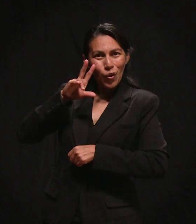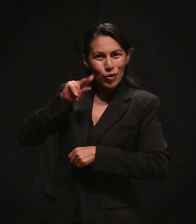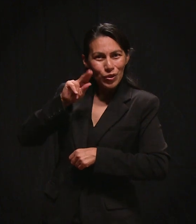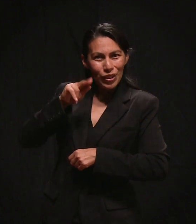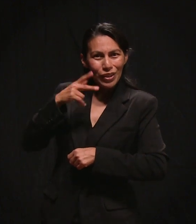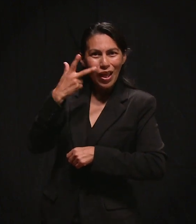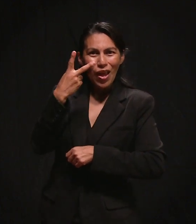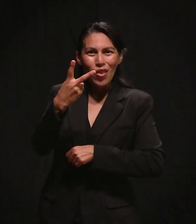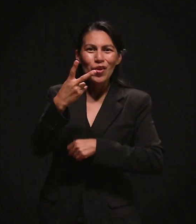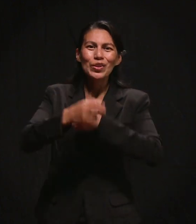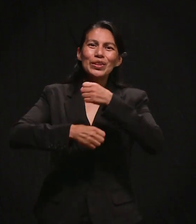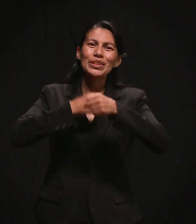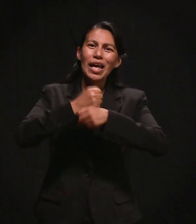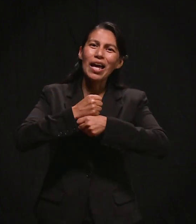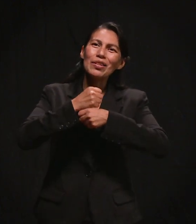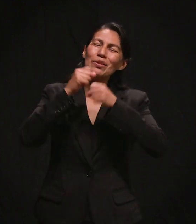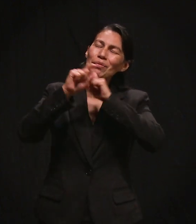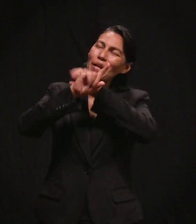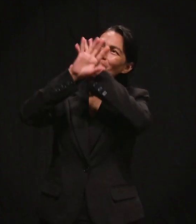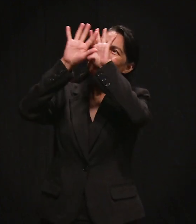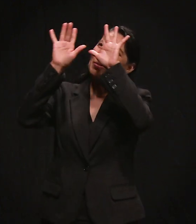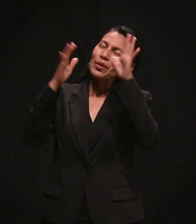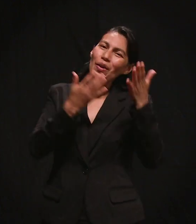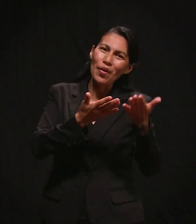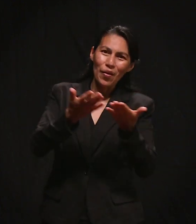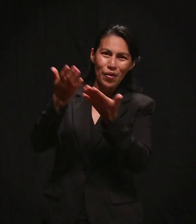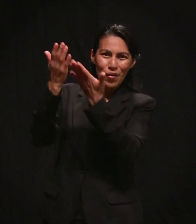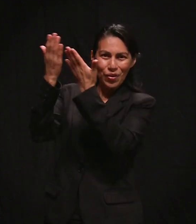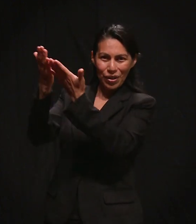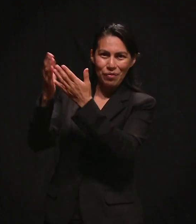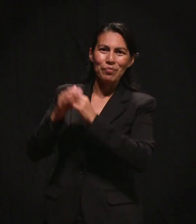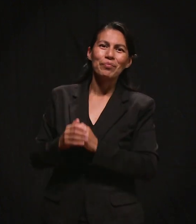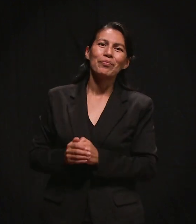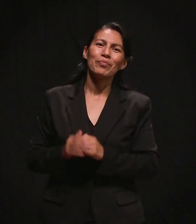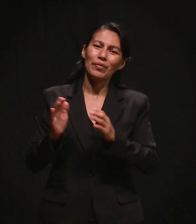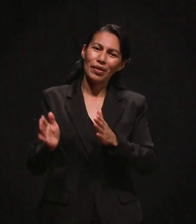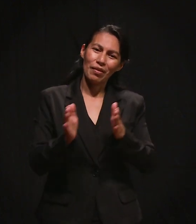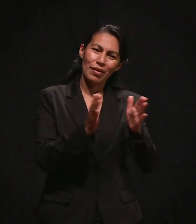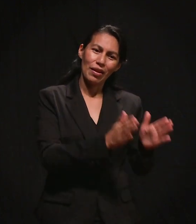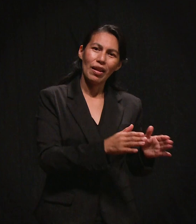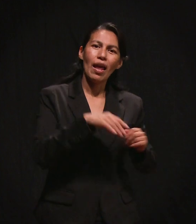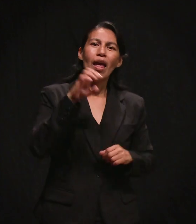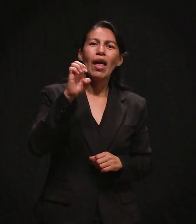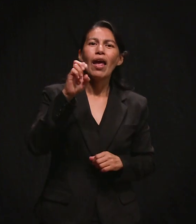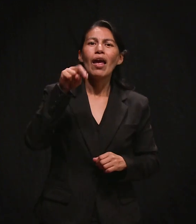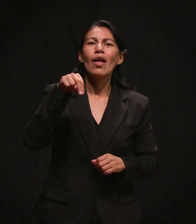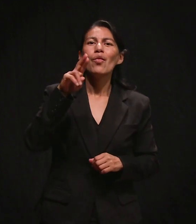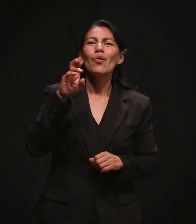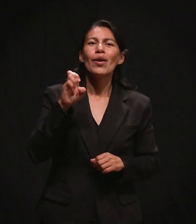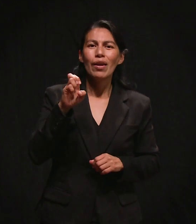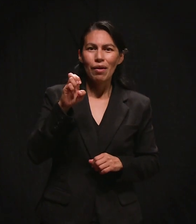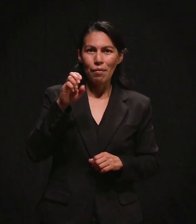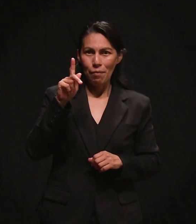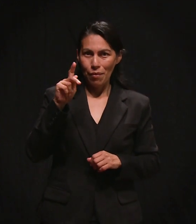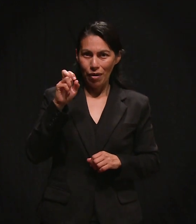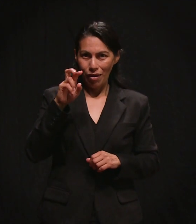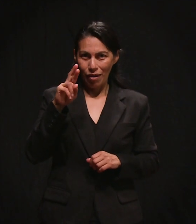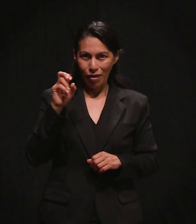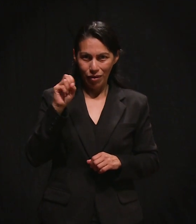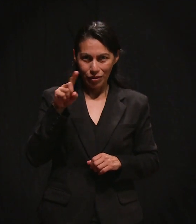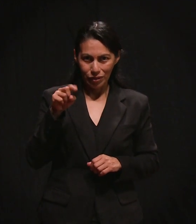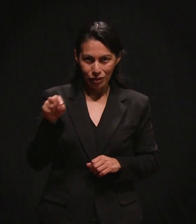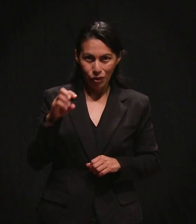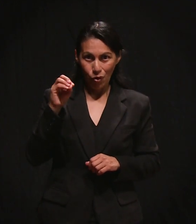gloria. Amén. Soy Enoé Pérez Ortiz. Buenas noches. Pido oración por mí porque